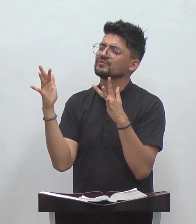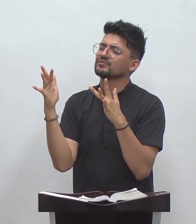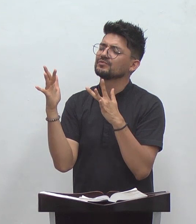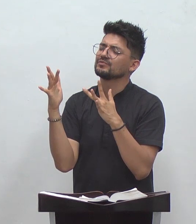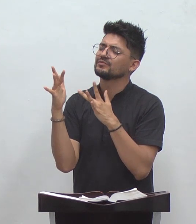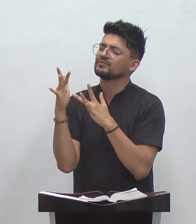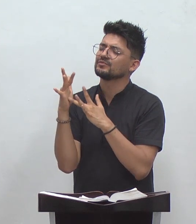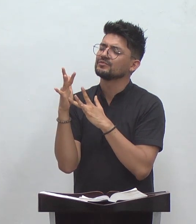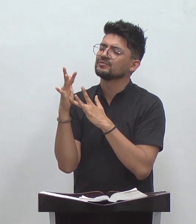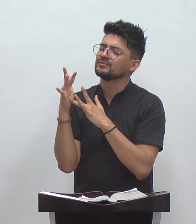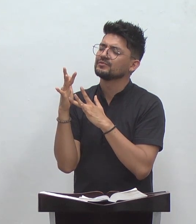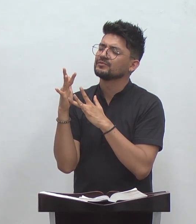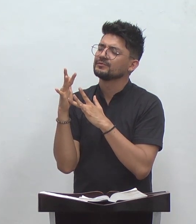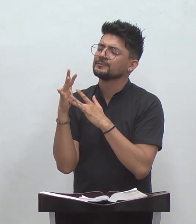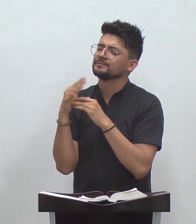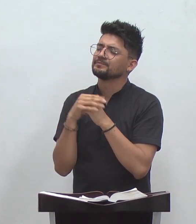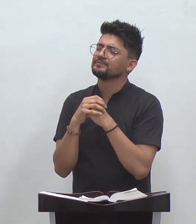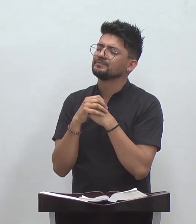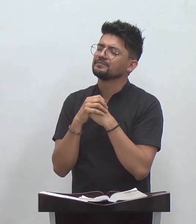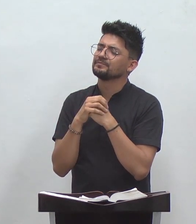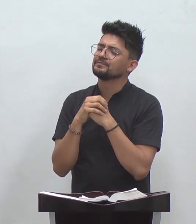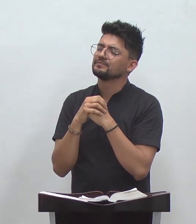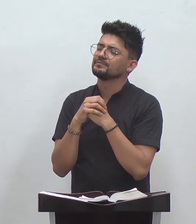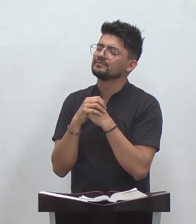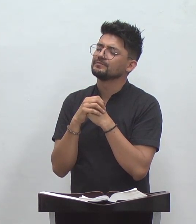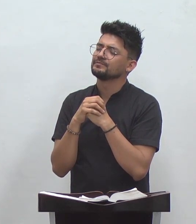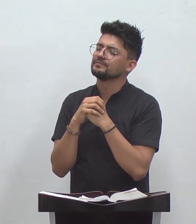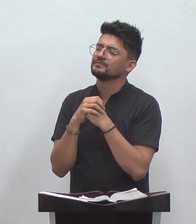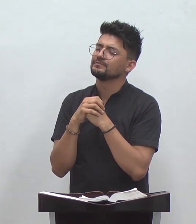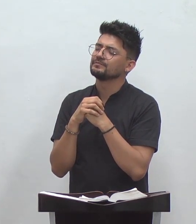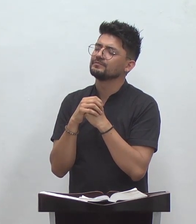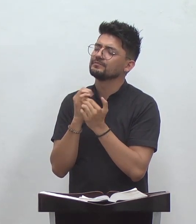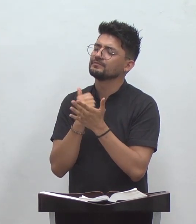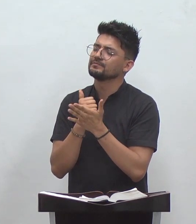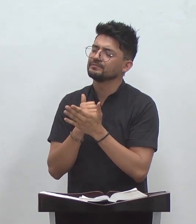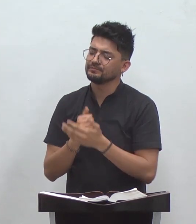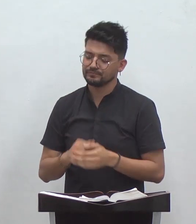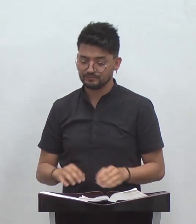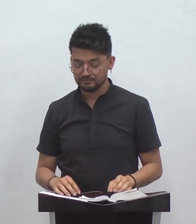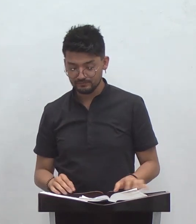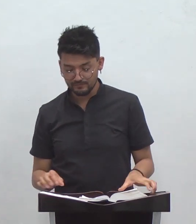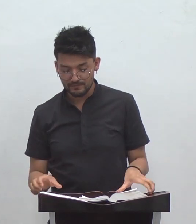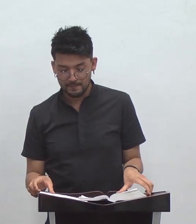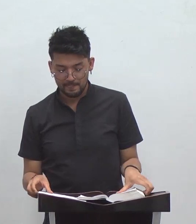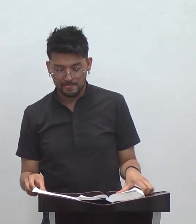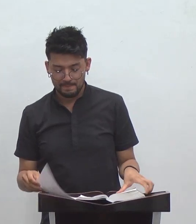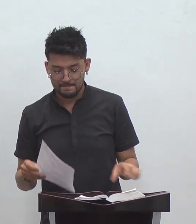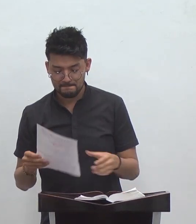Jesús. Gracias, Señor.